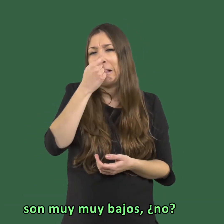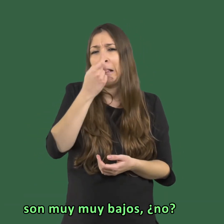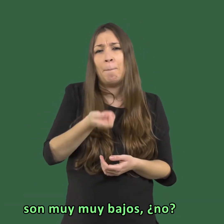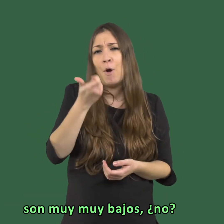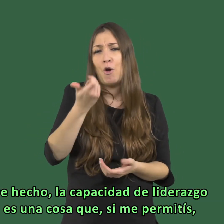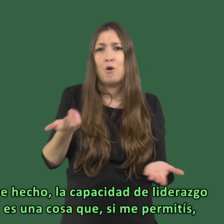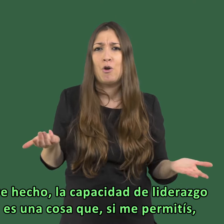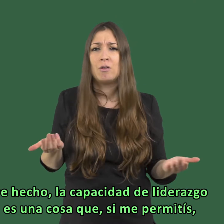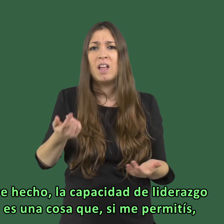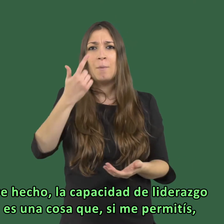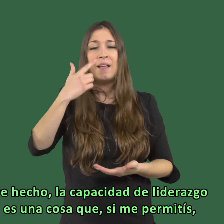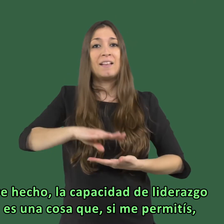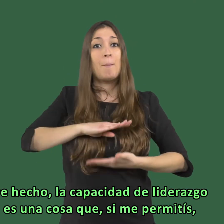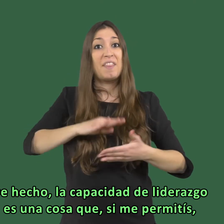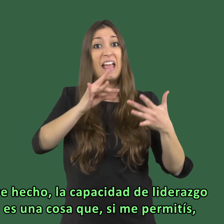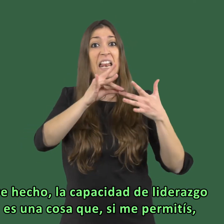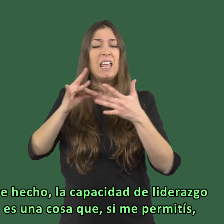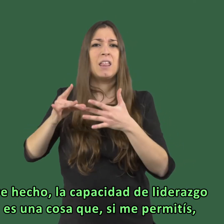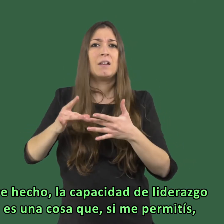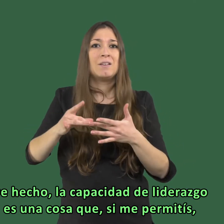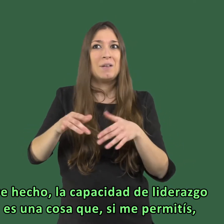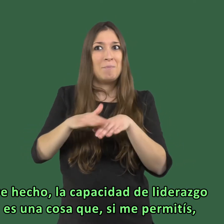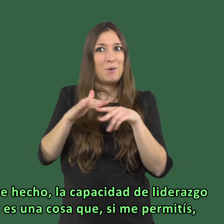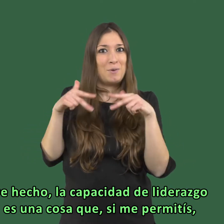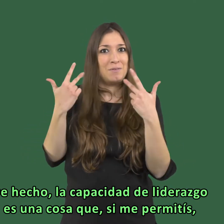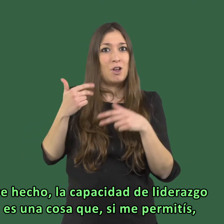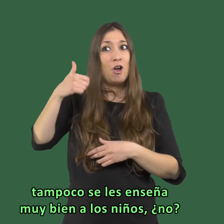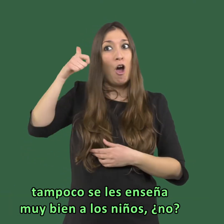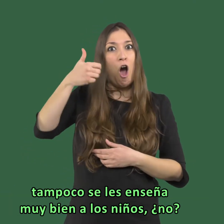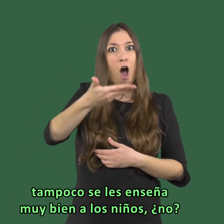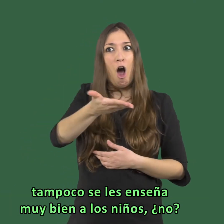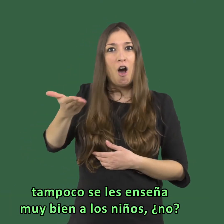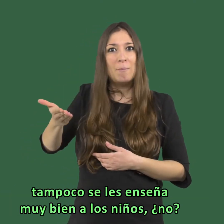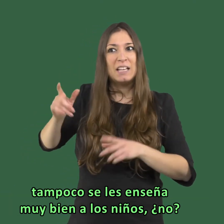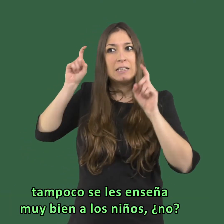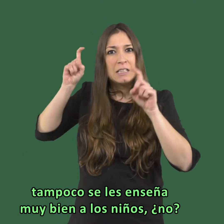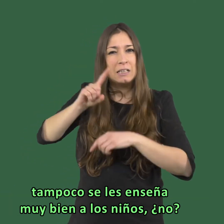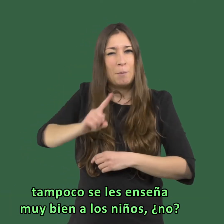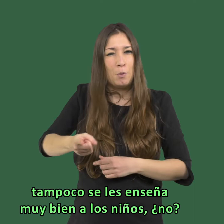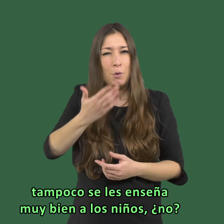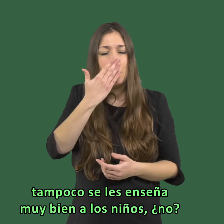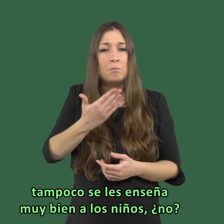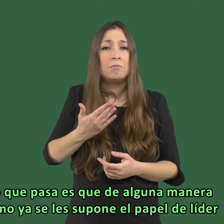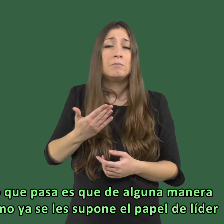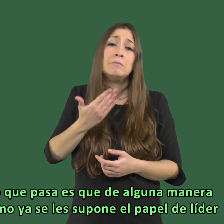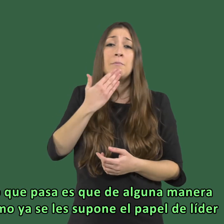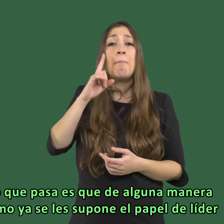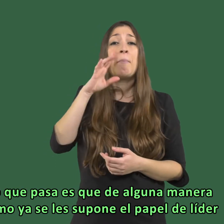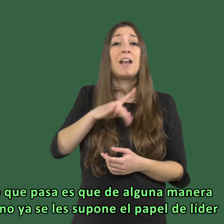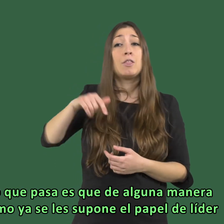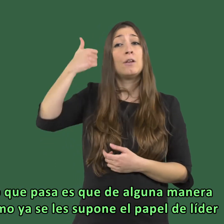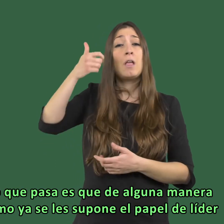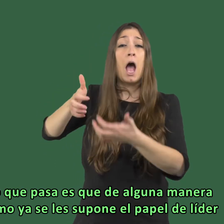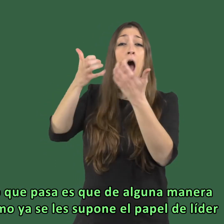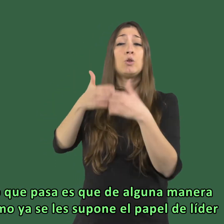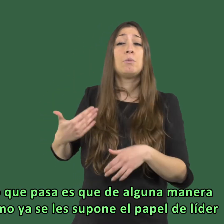bajos, ¿no? De hecho, la capacidad de liderazgo es una cosa que, si me permitís, tampoco se les enseña muy bien a los niños, ¿no? Lo que pasa es que, de alguna manera, como